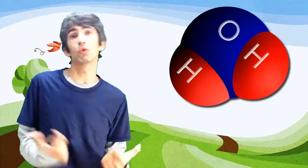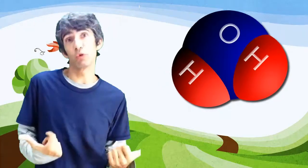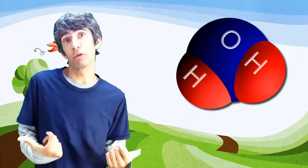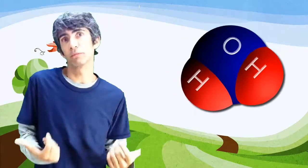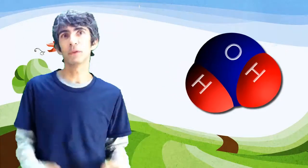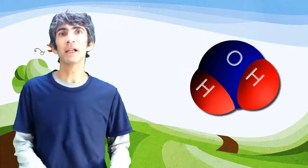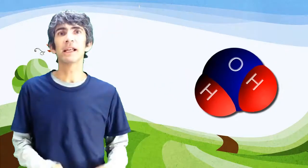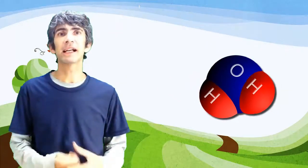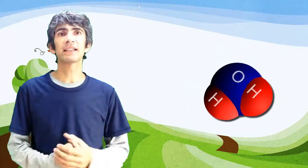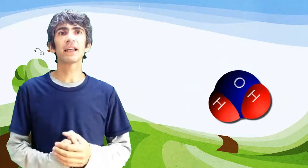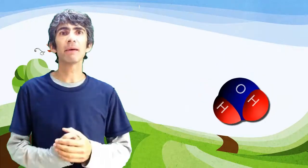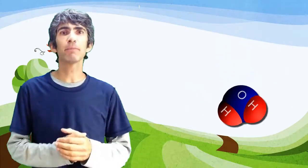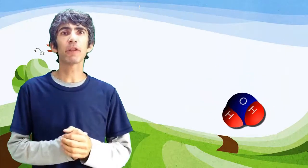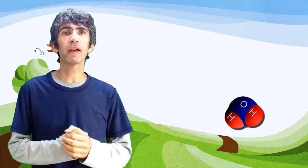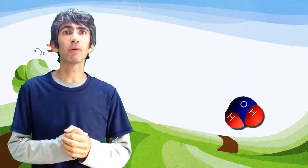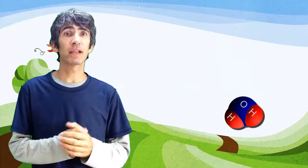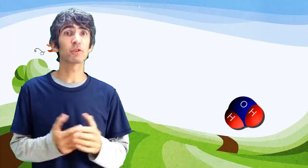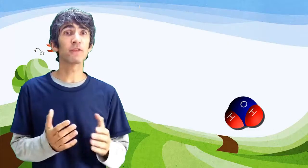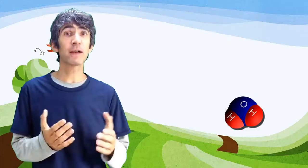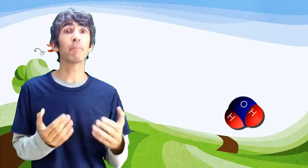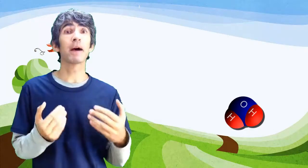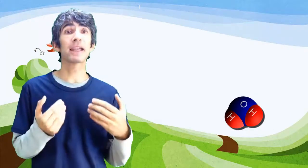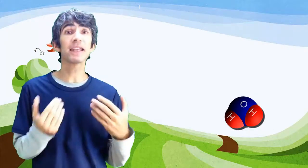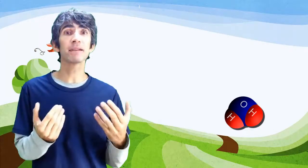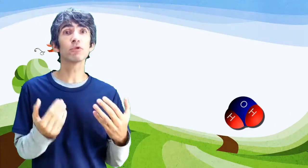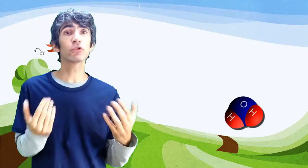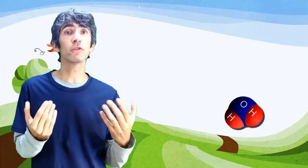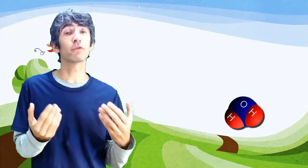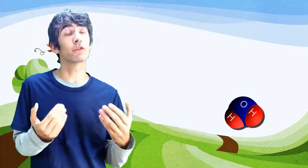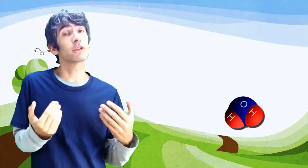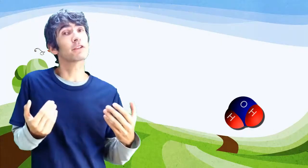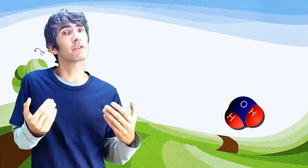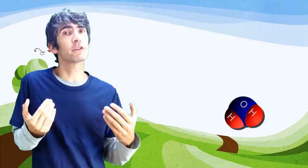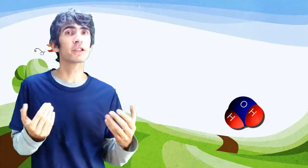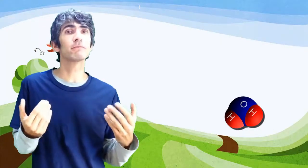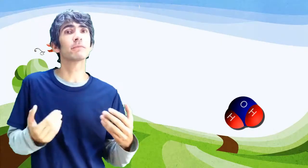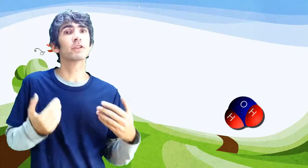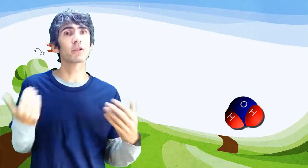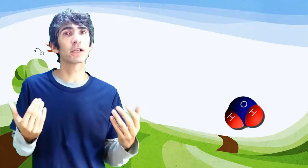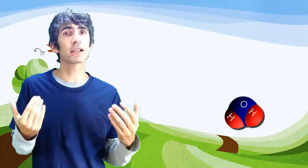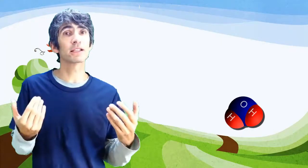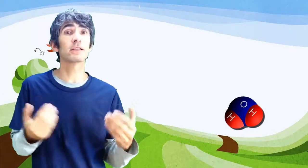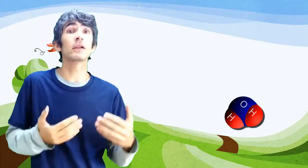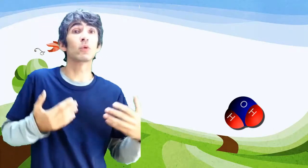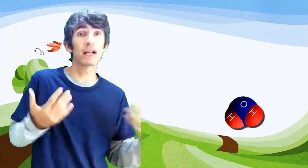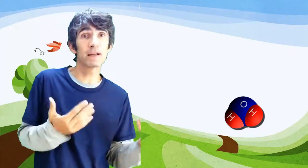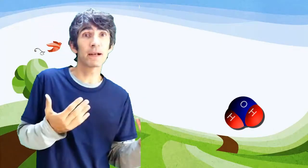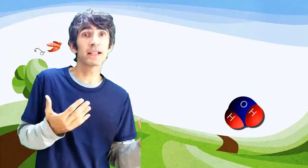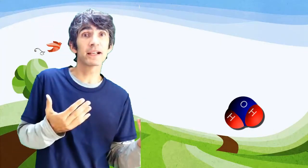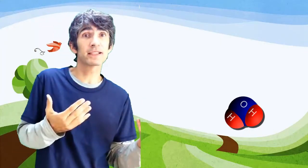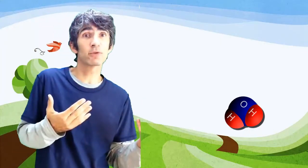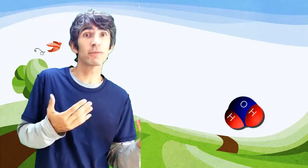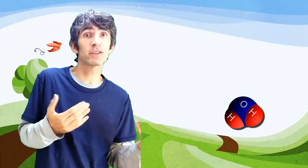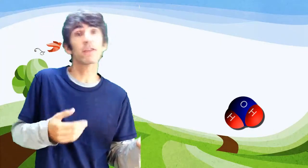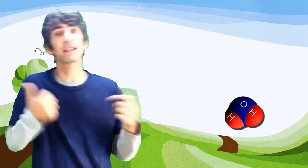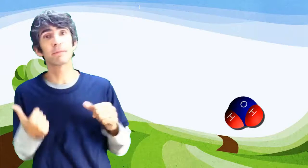H2O1. La cantidad de vapor de agua en la atmósfera varía mucho en función de las condiciones meteorológicas, del lugar del planeta que estamos hablando y de la